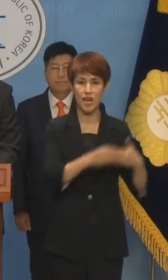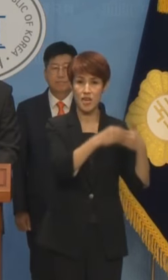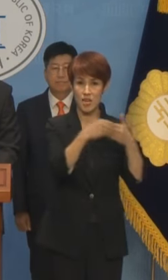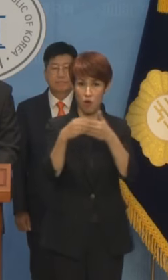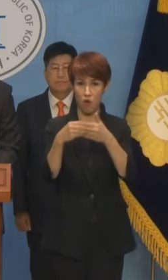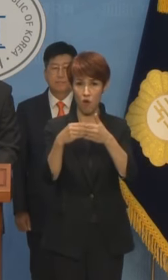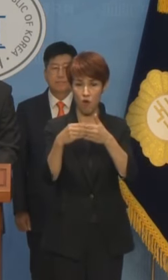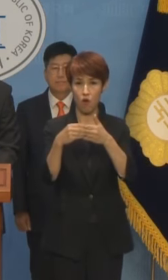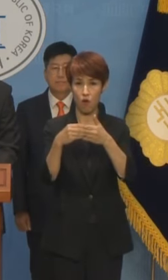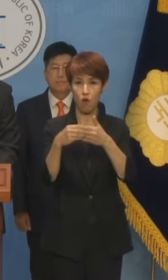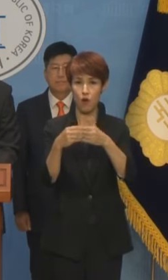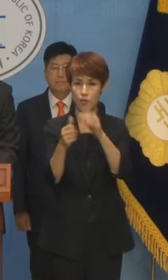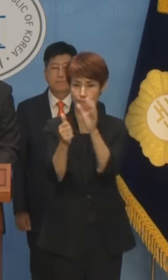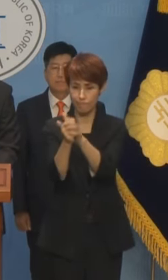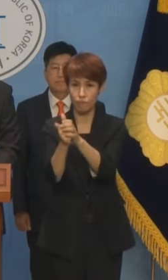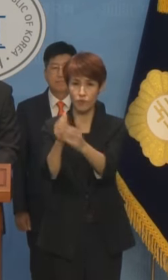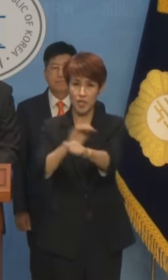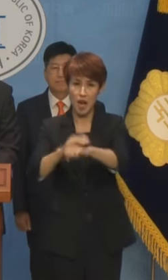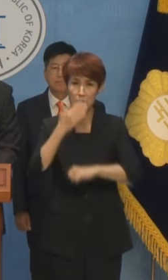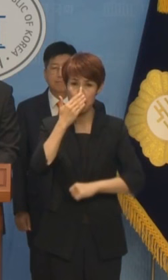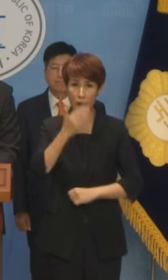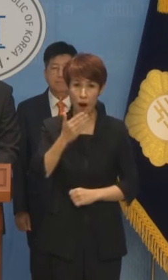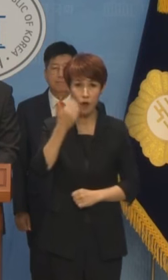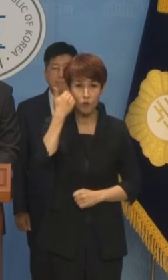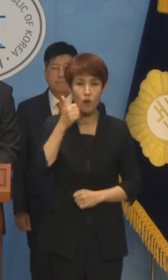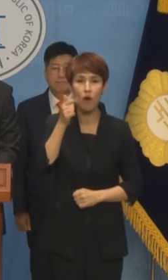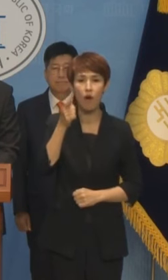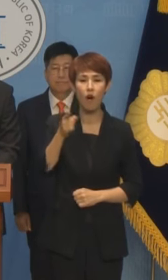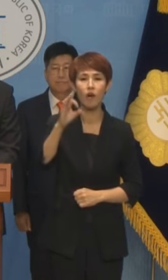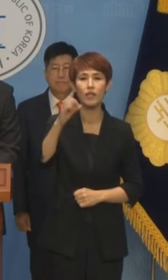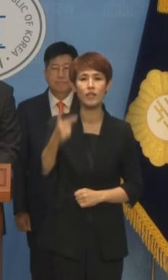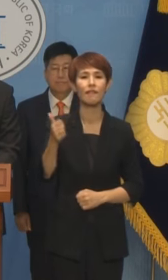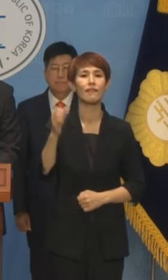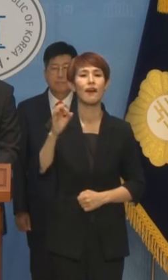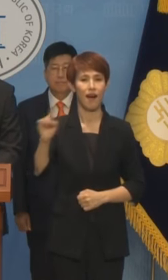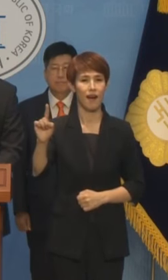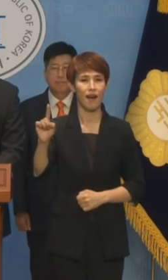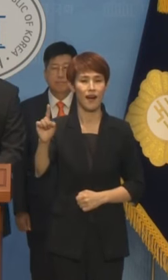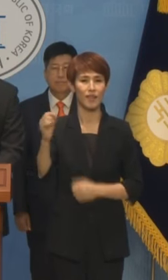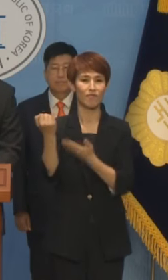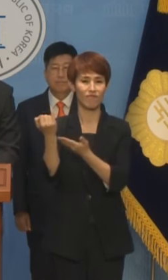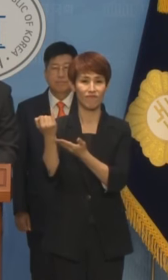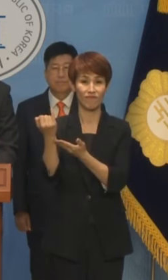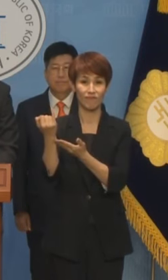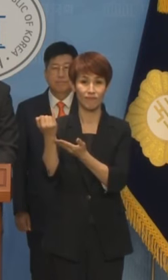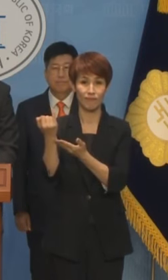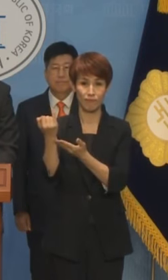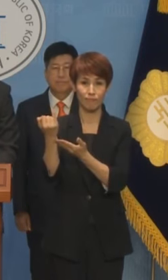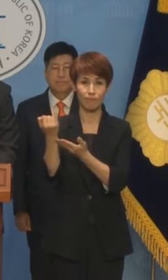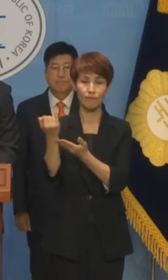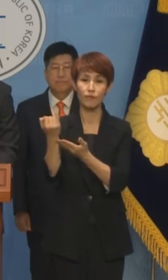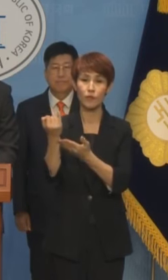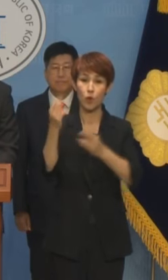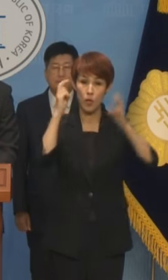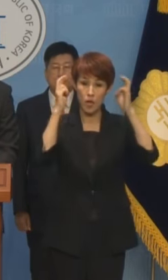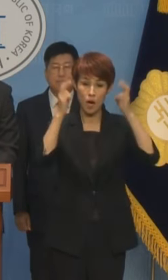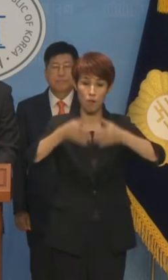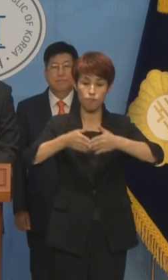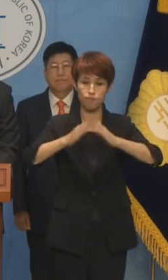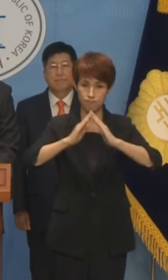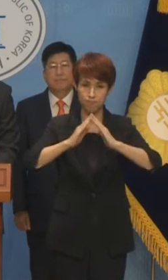리더로서 바로 그러한 과업을 완수할 수 있는 분이 허은하 후보님이십니다. 허은하 후보님은 실제 기업을